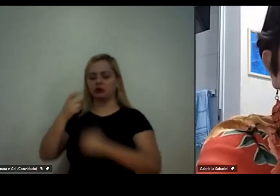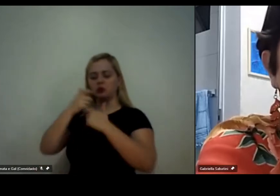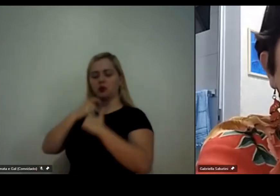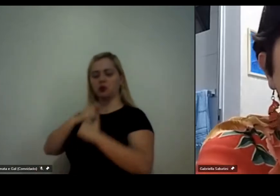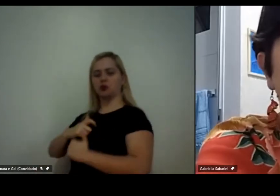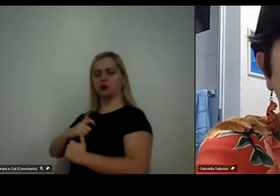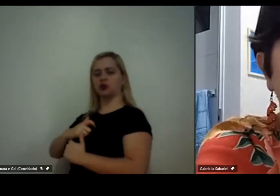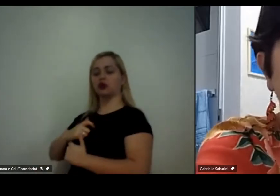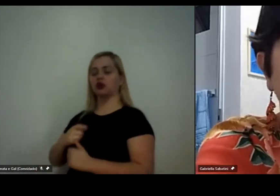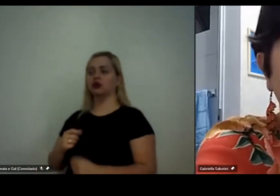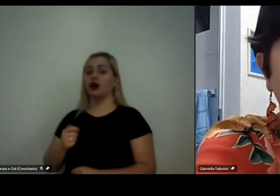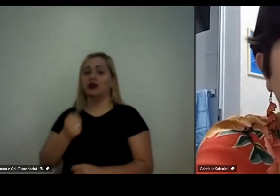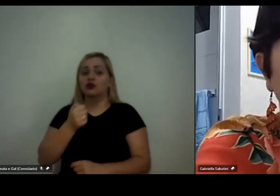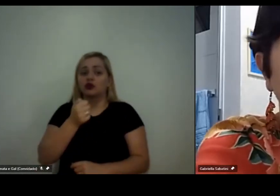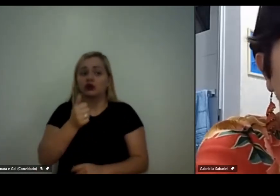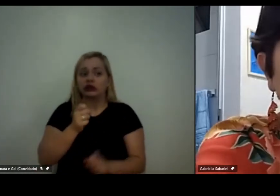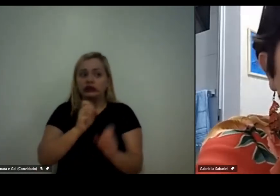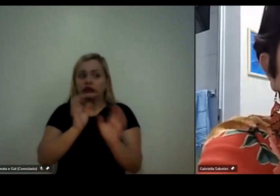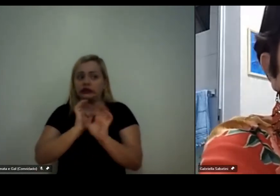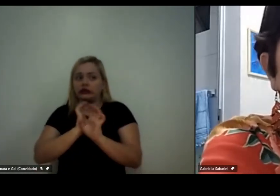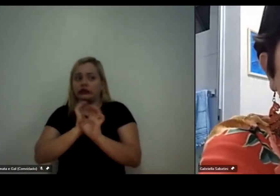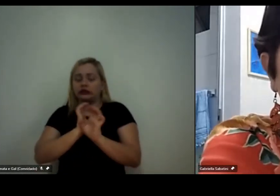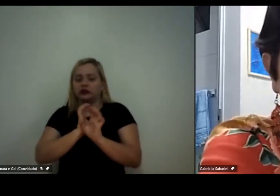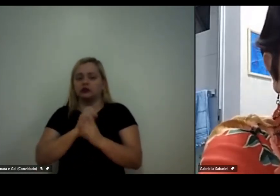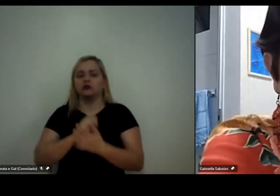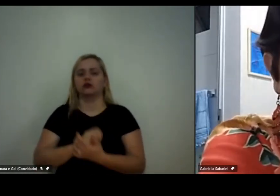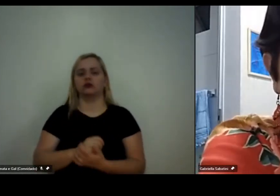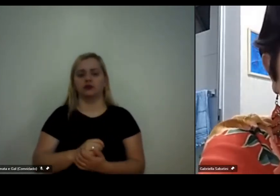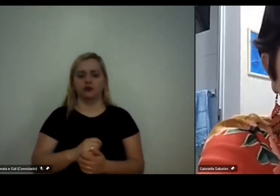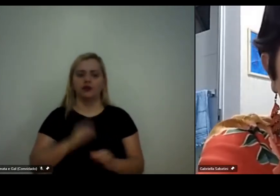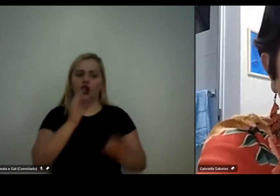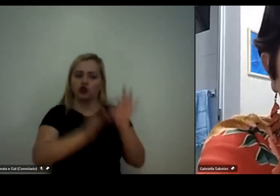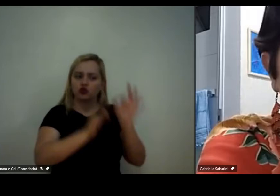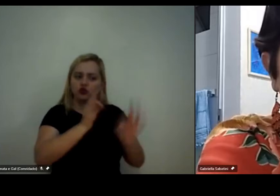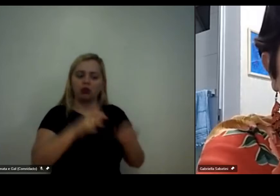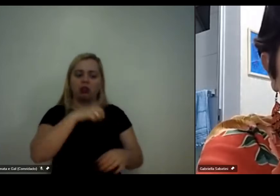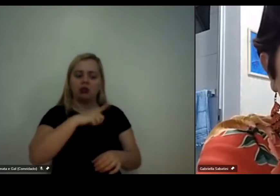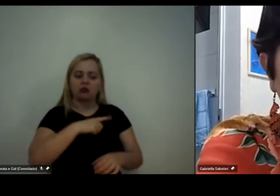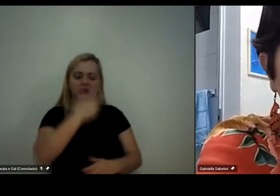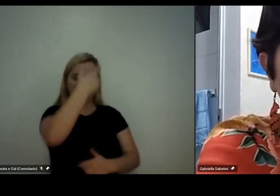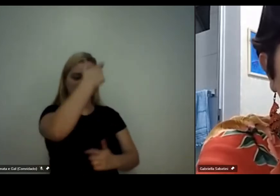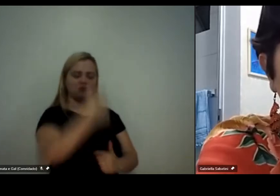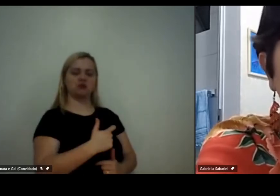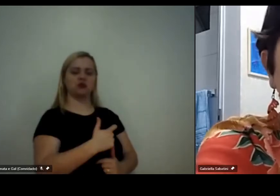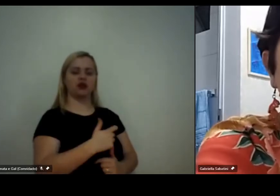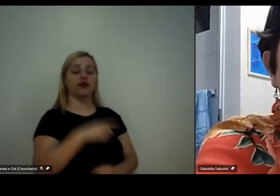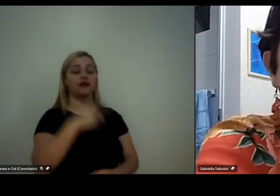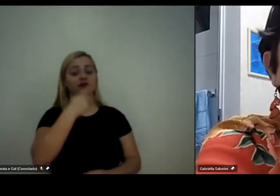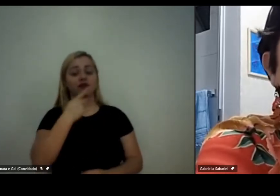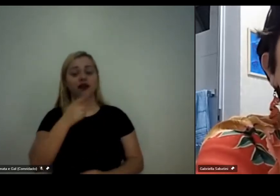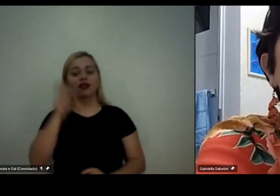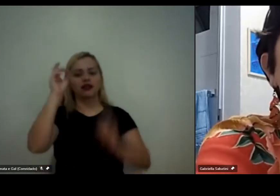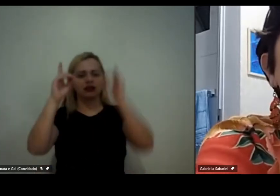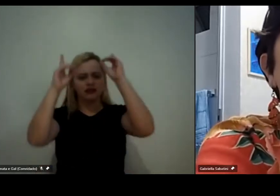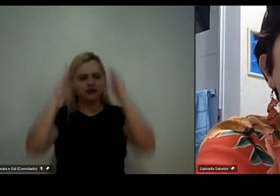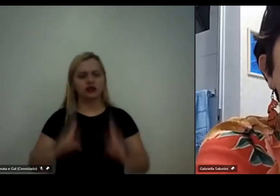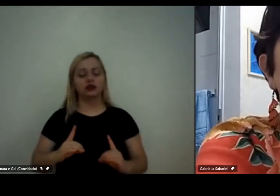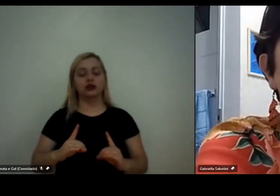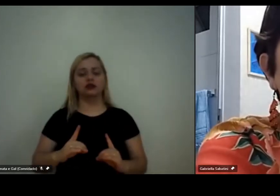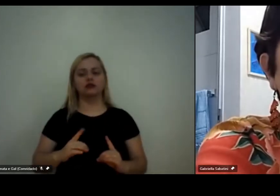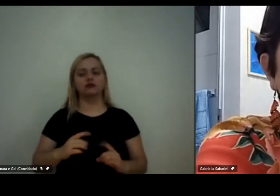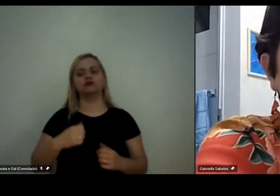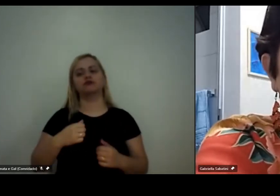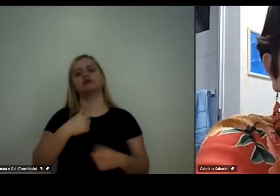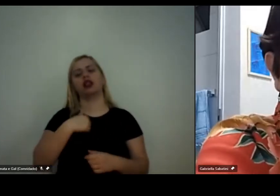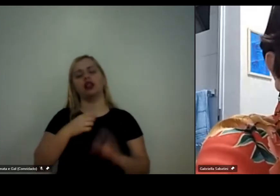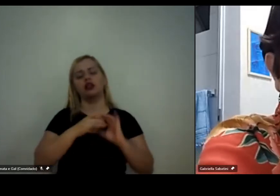quase me deixou apreensiva. É que jurista tem muita presença. Falar sobre deficiência sempre me deixa